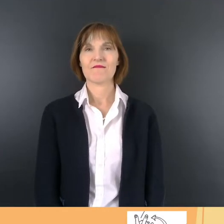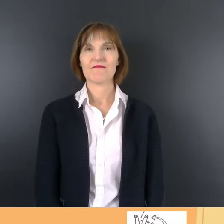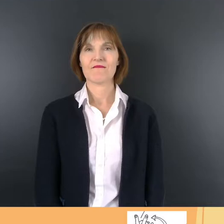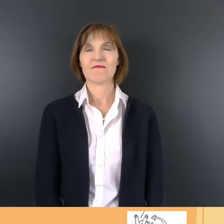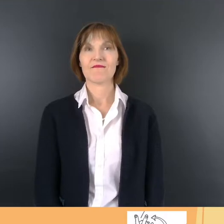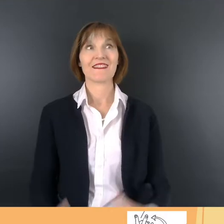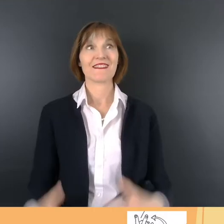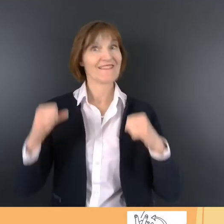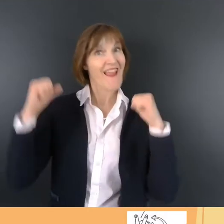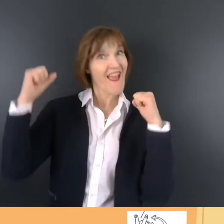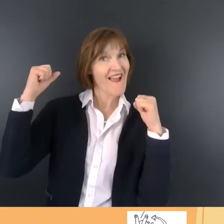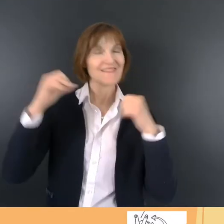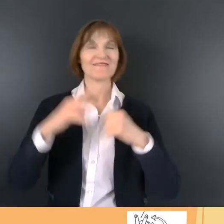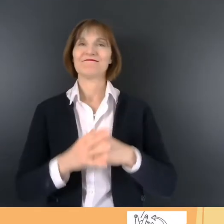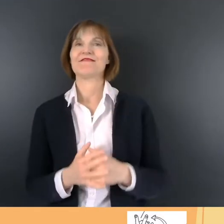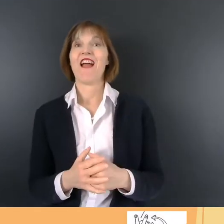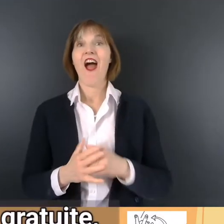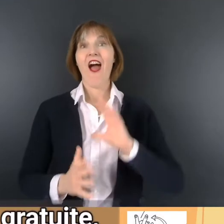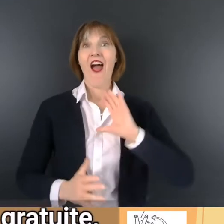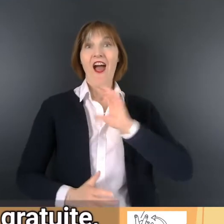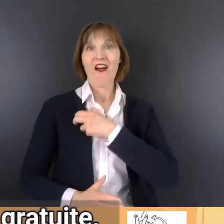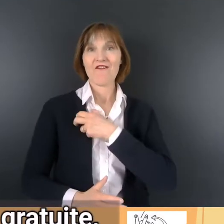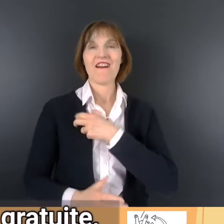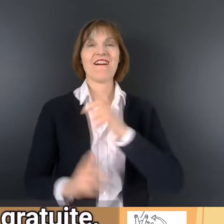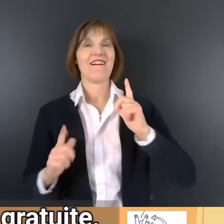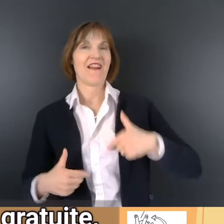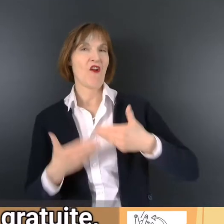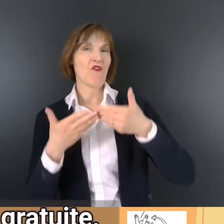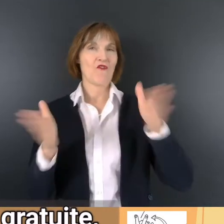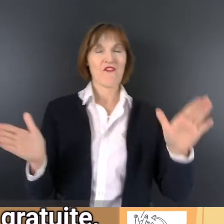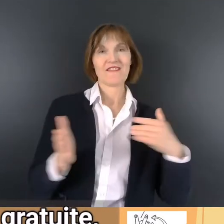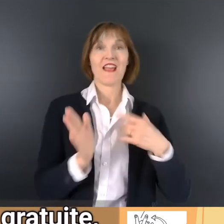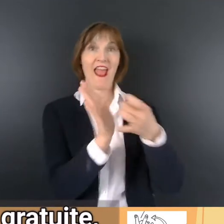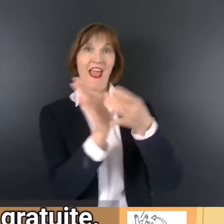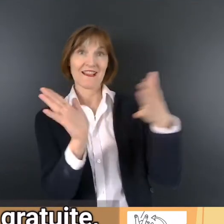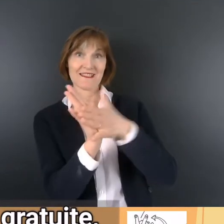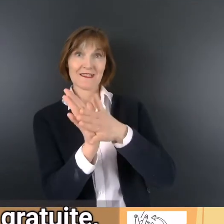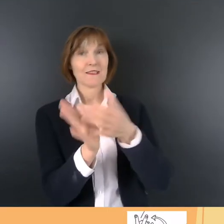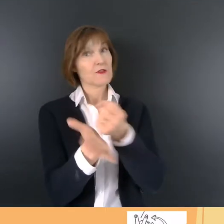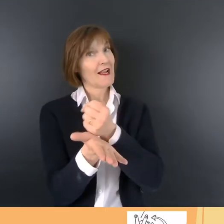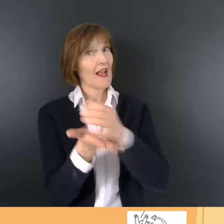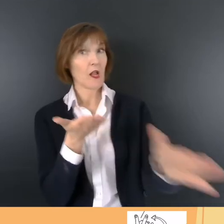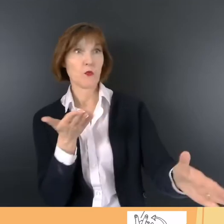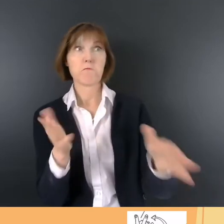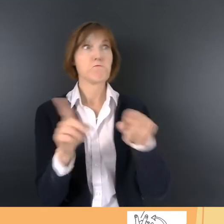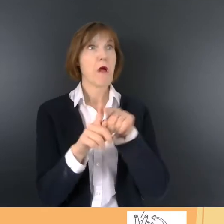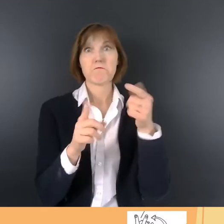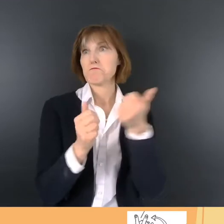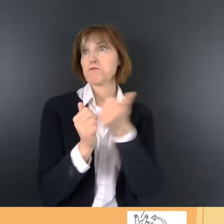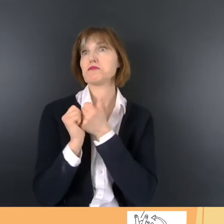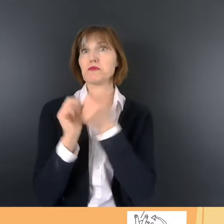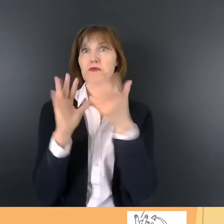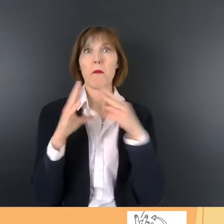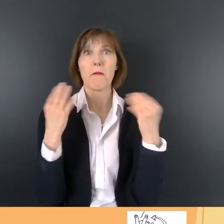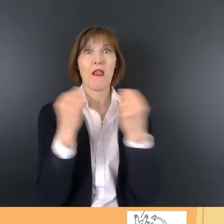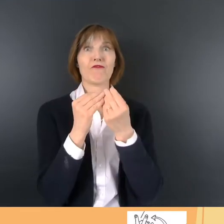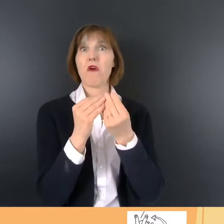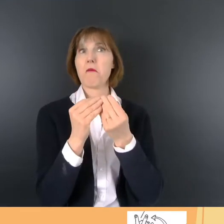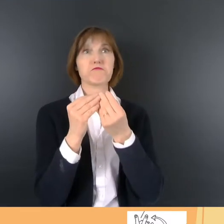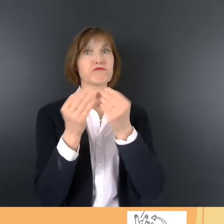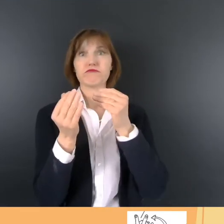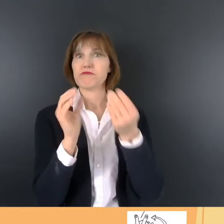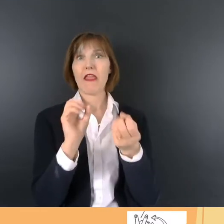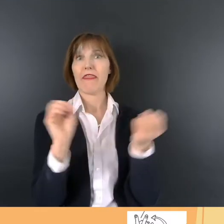Donc, youpi, l'école est enfin ouverte. L'inscription est gratuite, comme sur beaucoup de plateformes, ou bien de